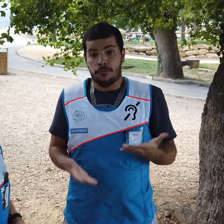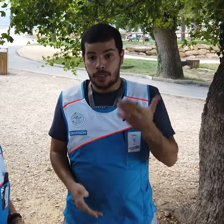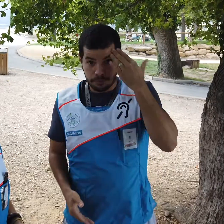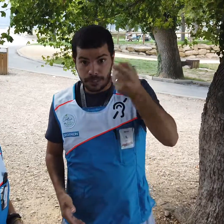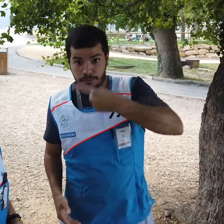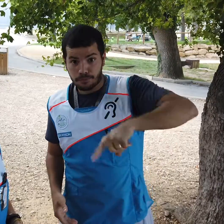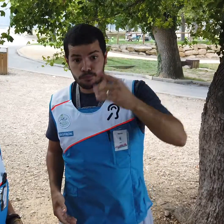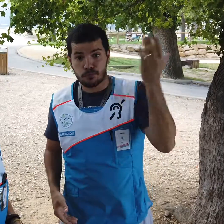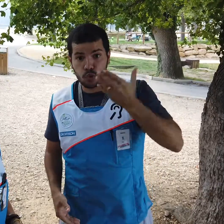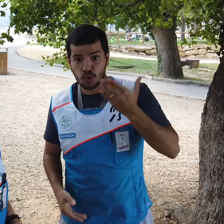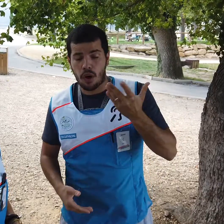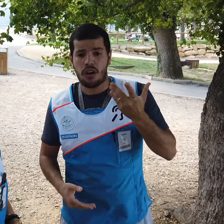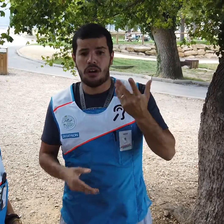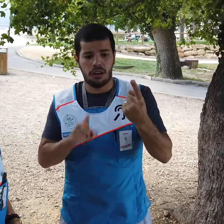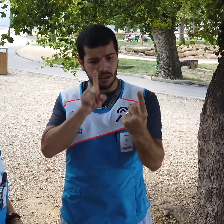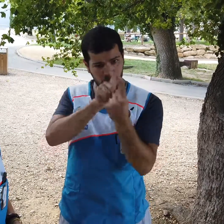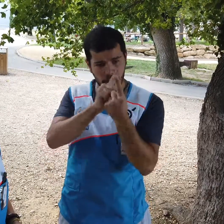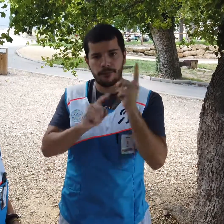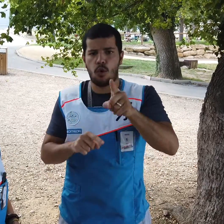aider à communiquer, à vous guider